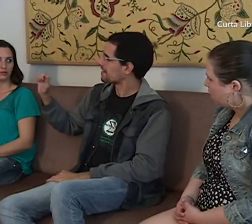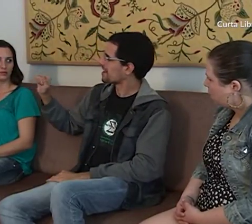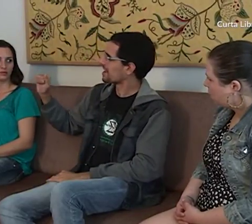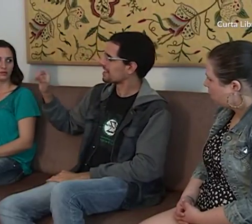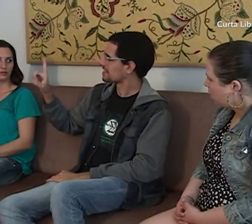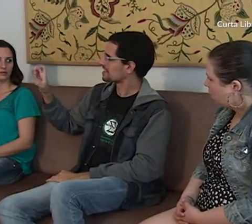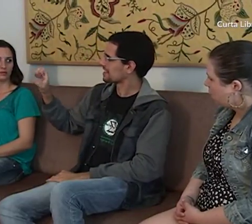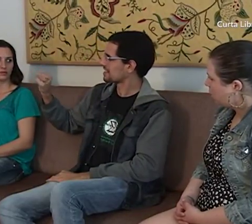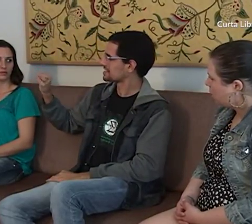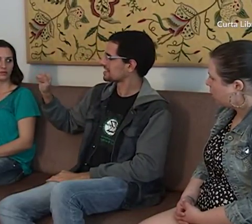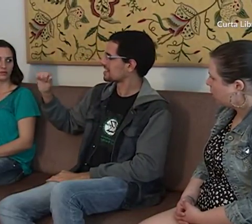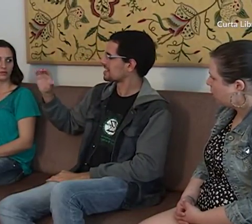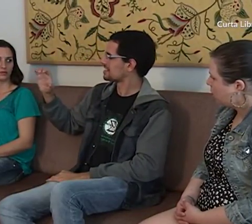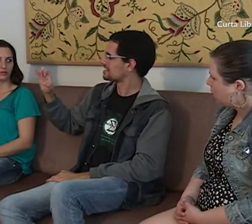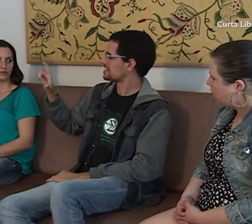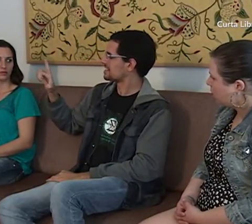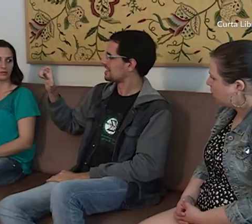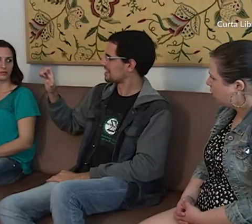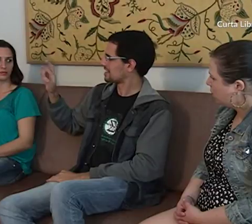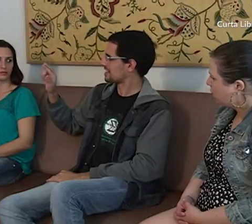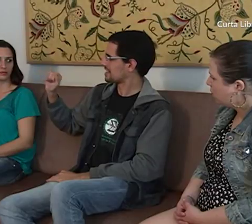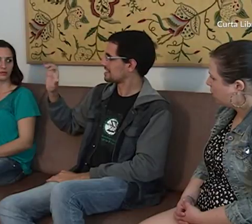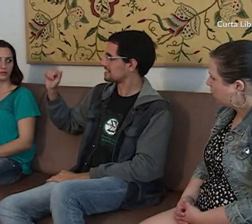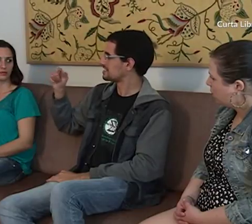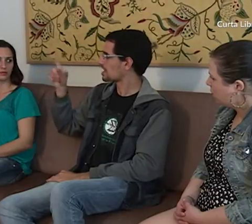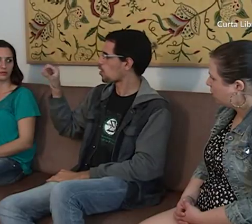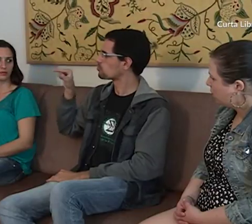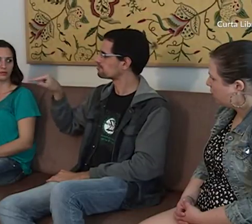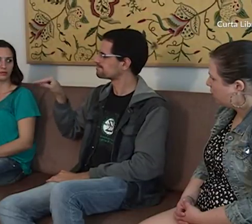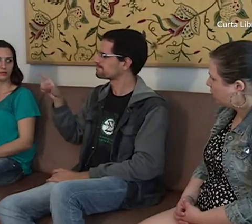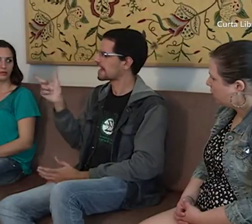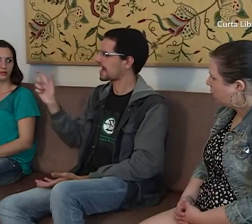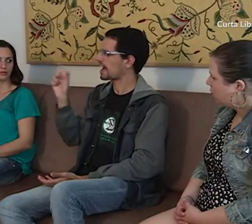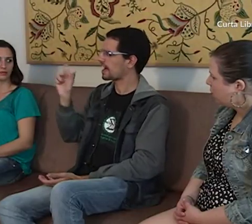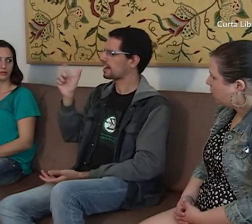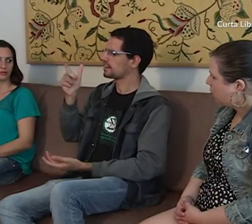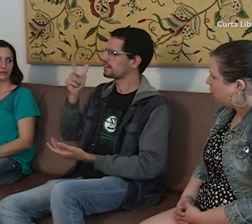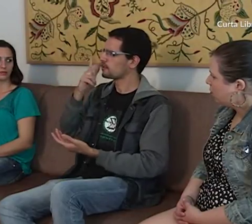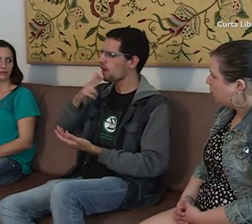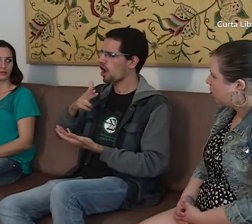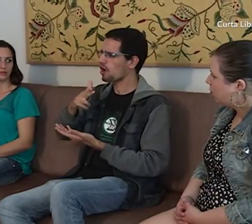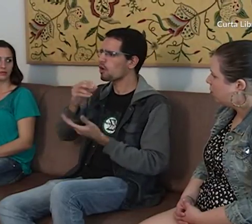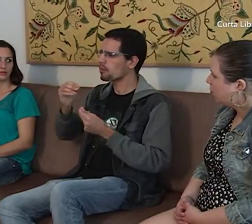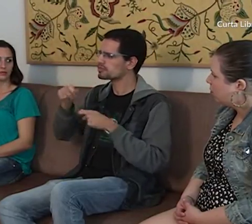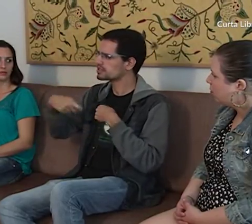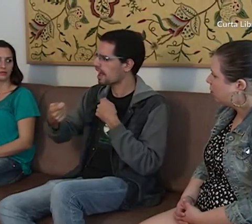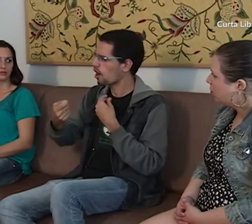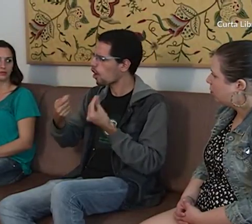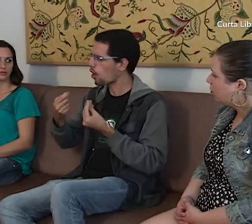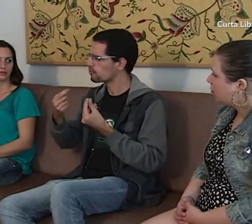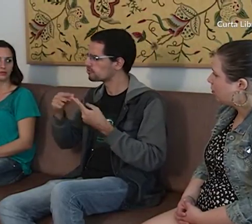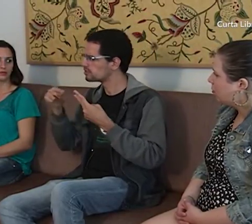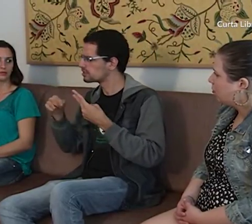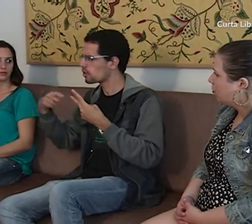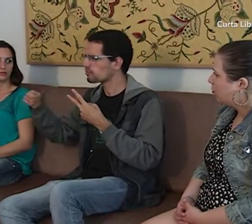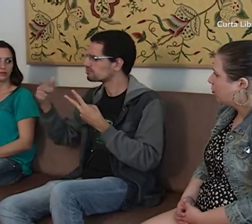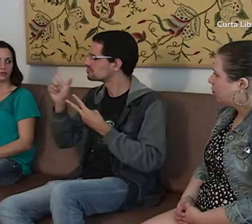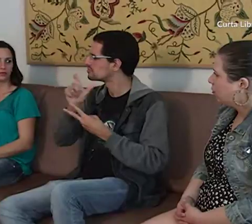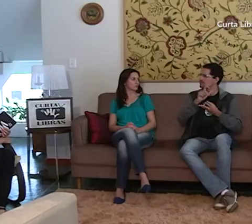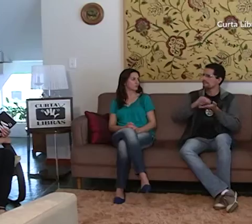por exemplo, desaceleração. E aí faltam sinais para aquele conceito. para aquela palavra, então a gente precisa pesquisar sinais